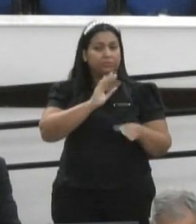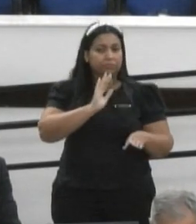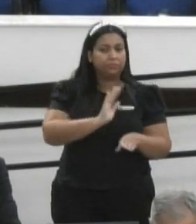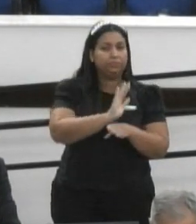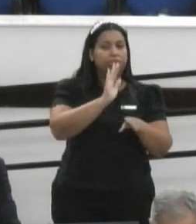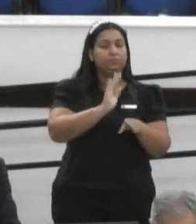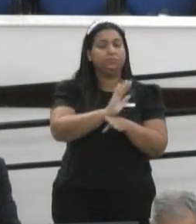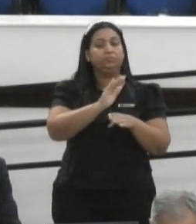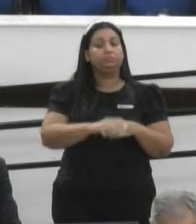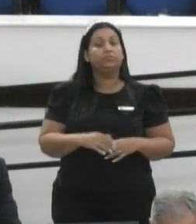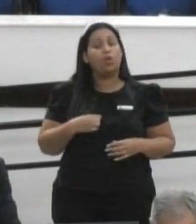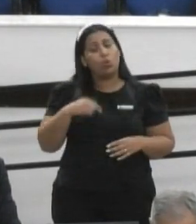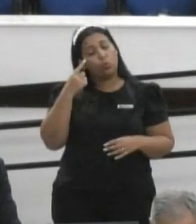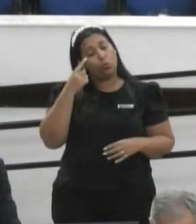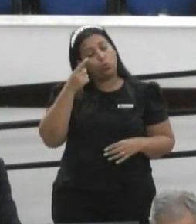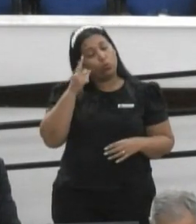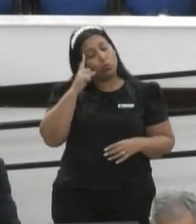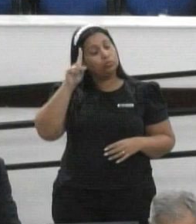dia antes,